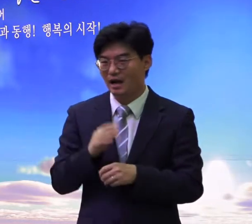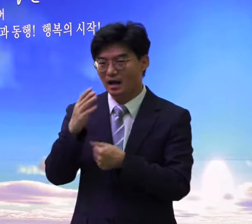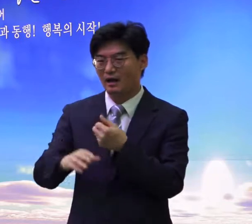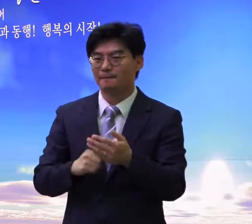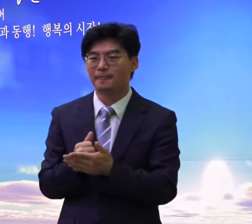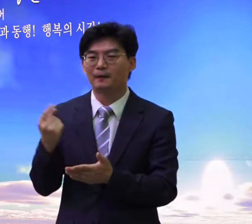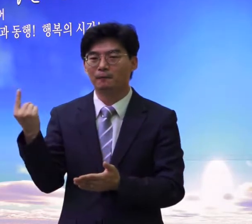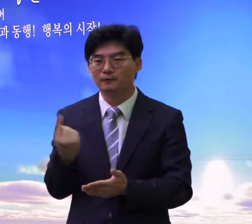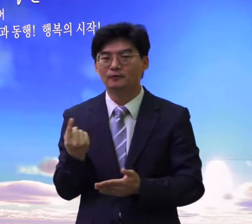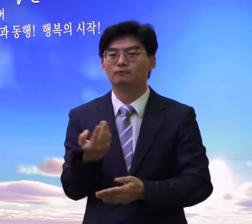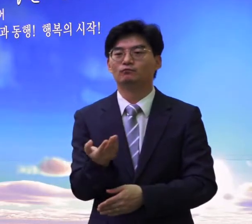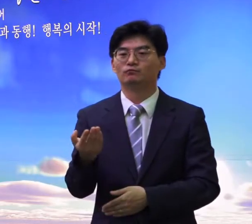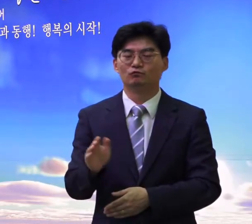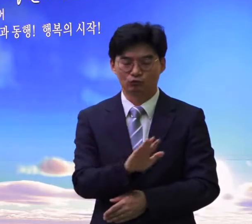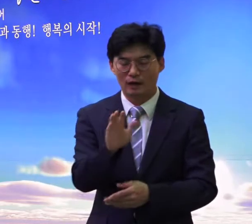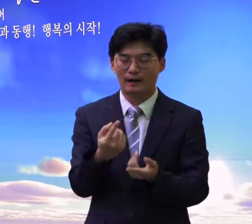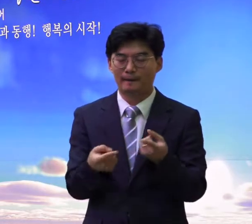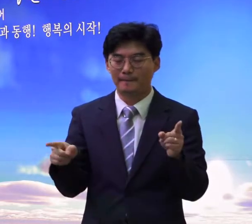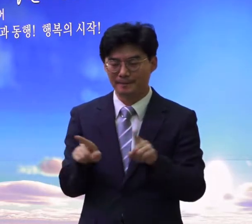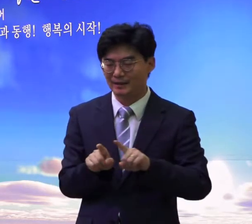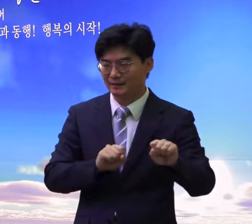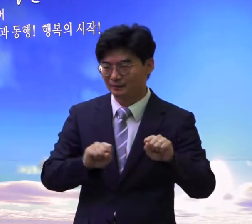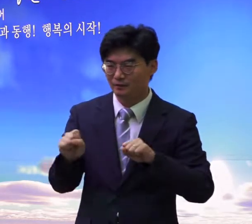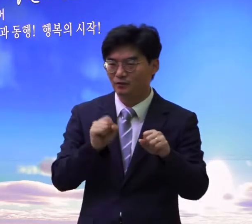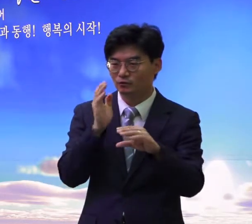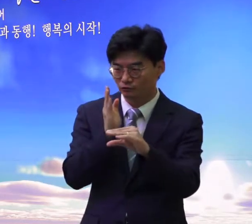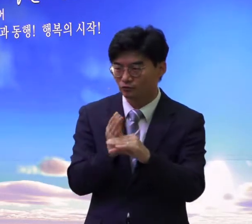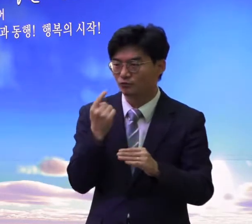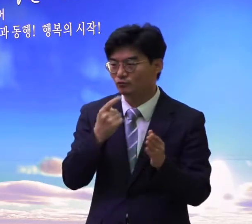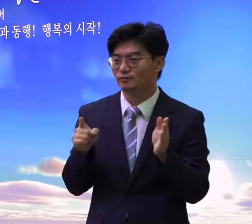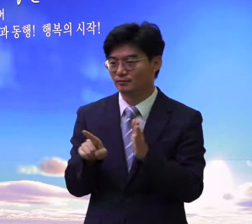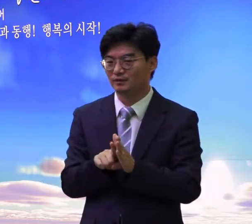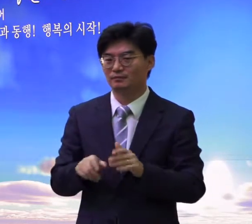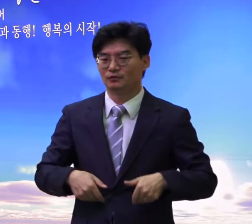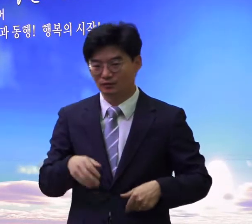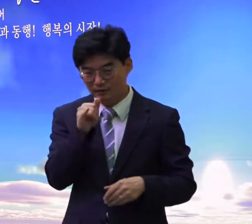계시다고 하는 것을 우리가 믿어야 할 것입니다.